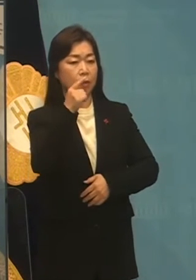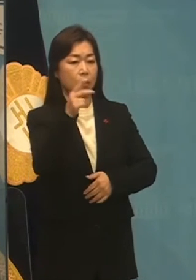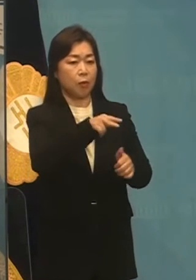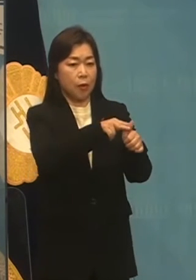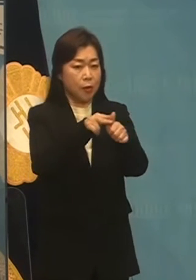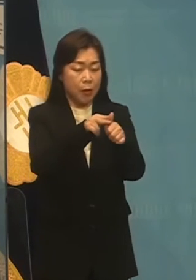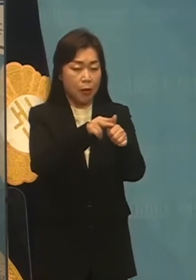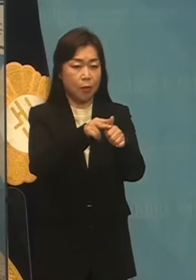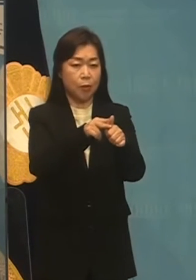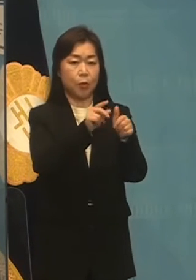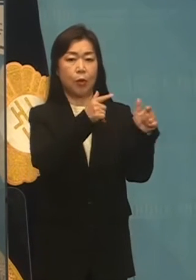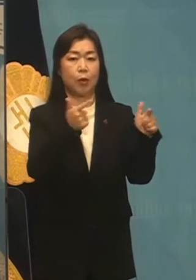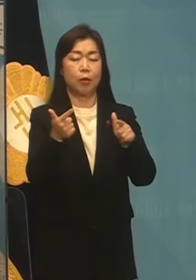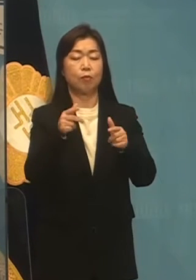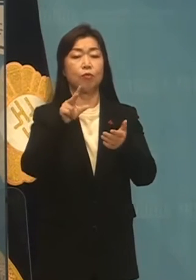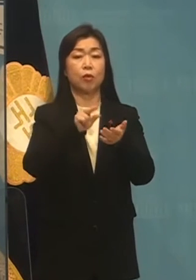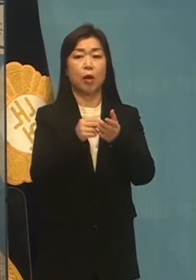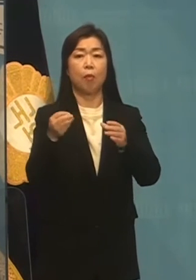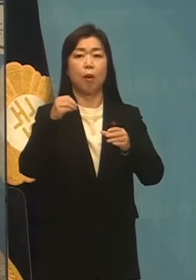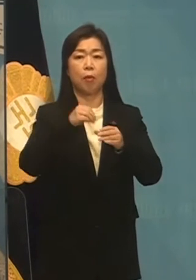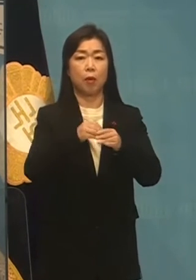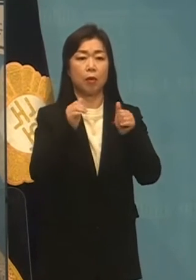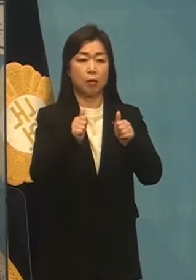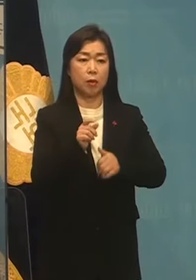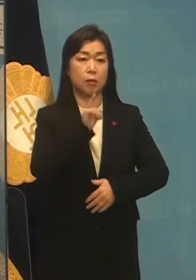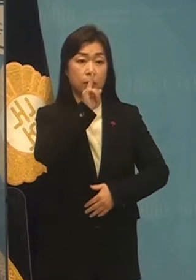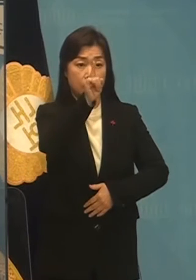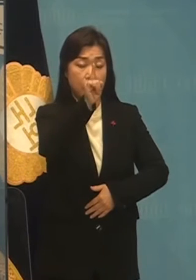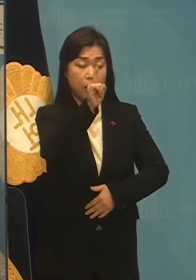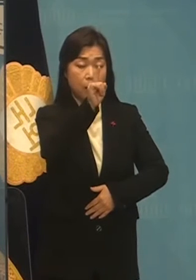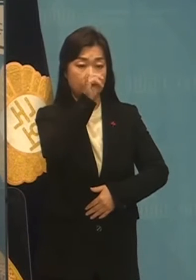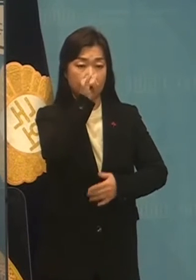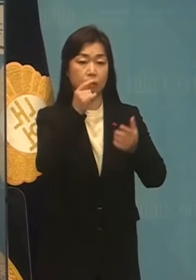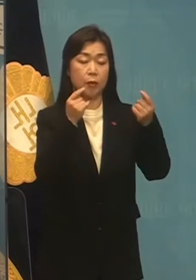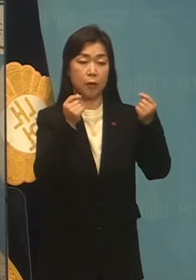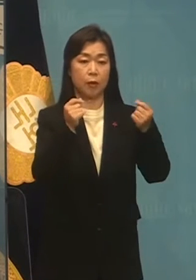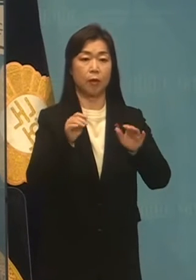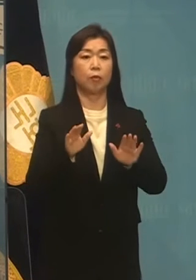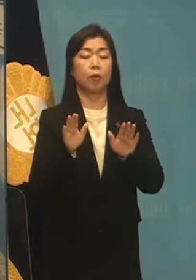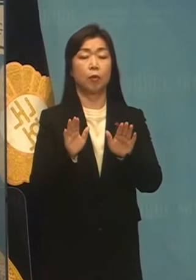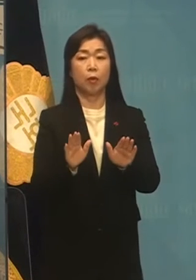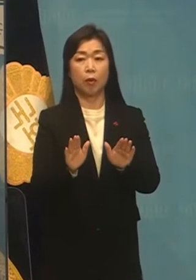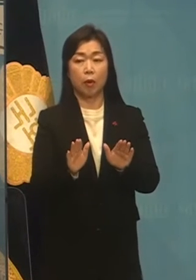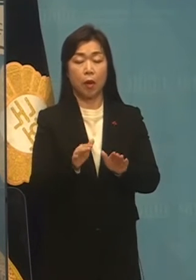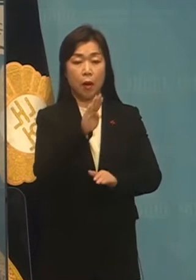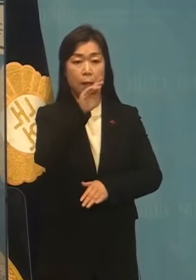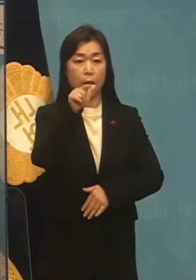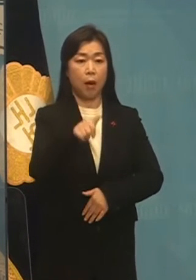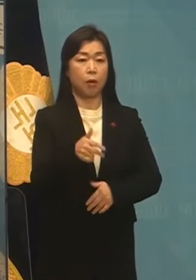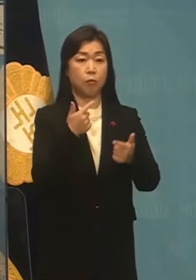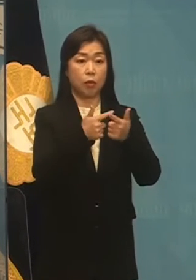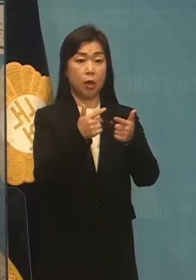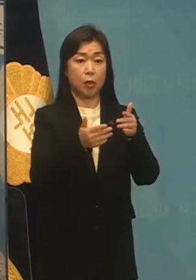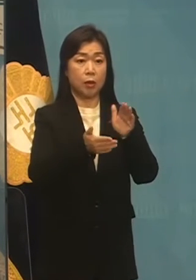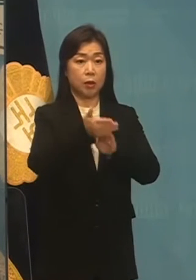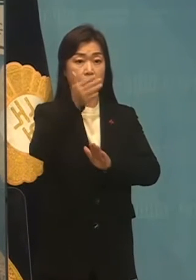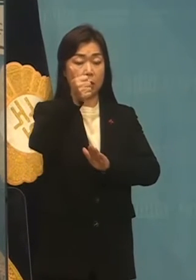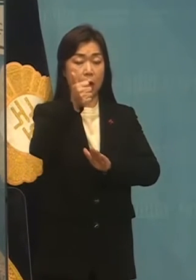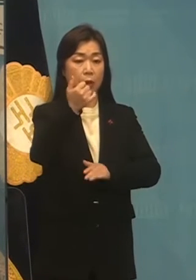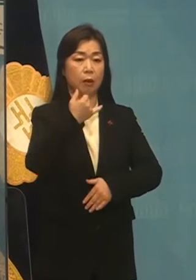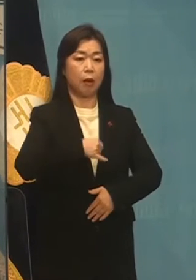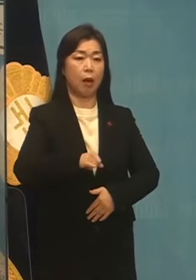민간인 사찰 부분을 포함한 그런 부분은 기소드리고 했습니다. 이번에 이 박형준 부산시장 딸 홍대